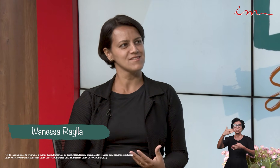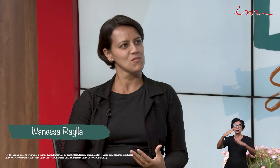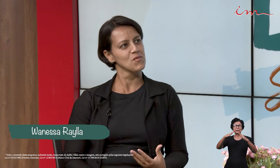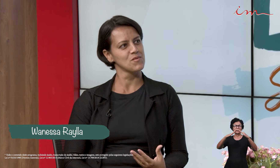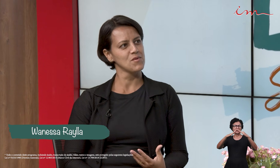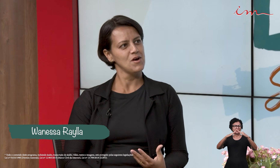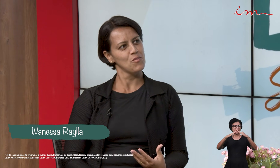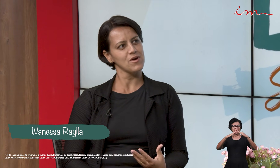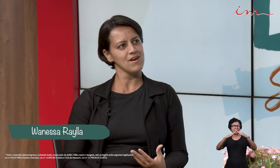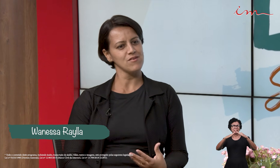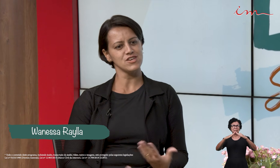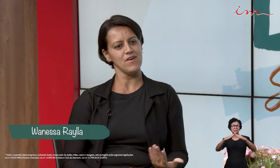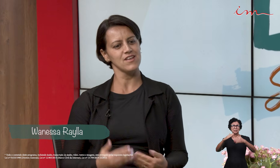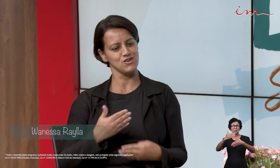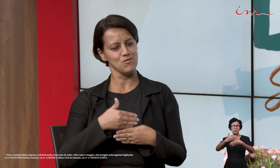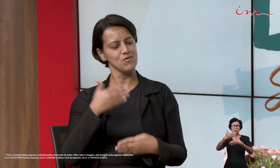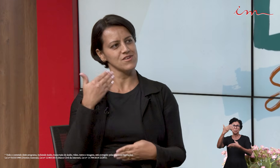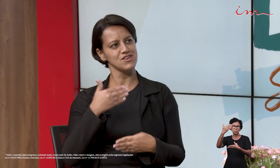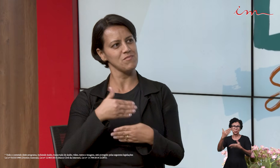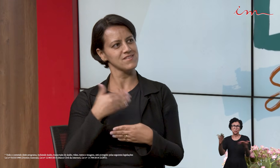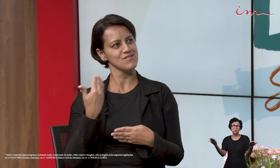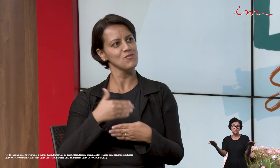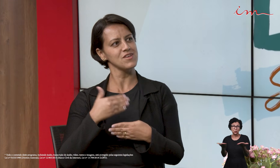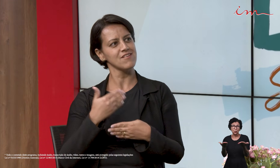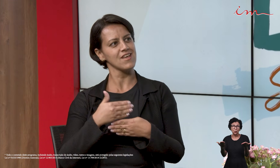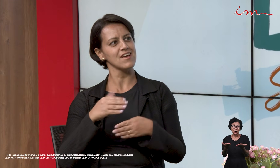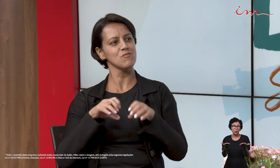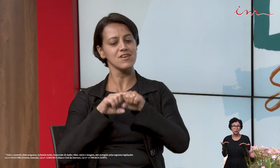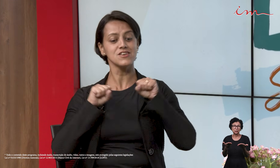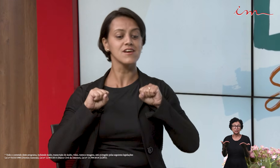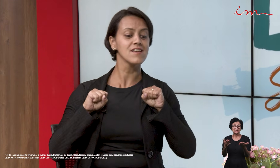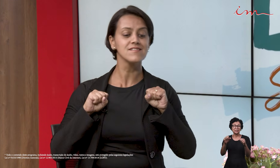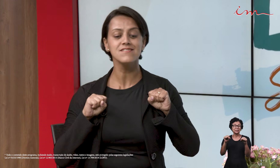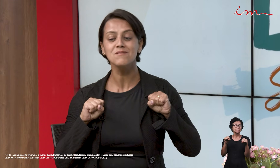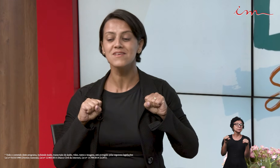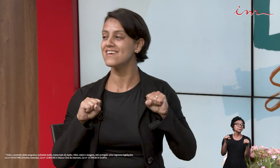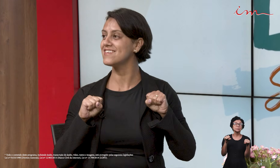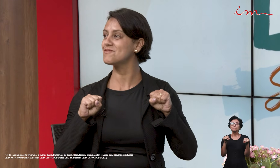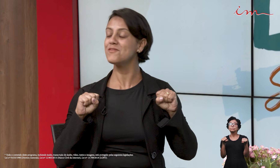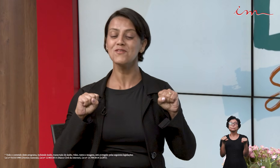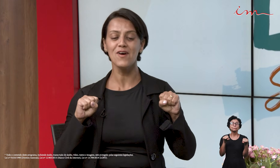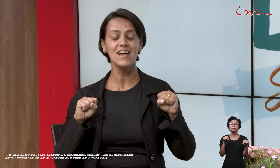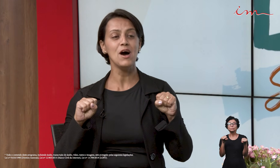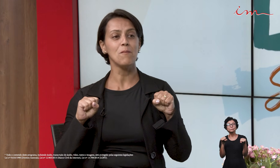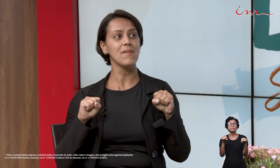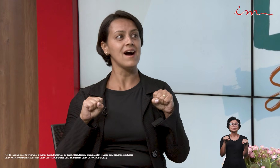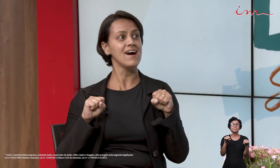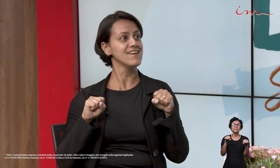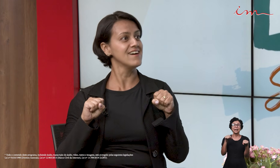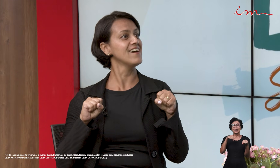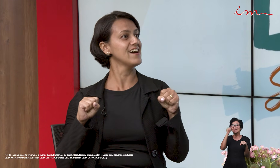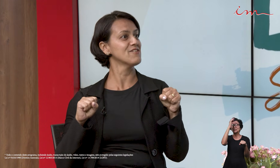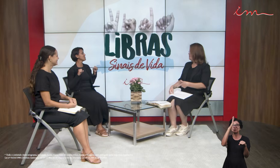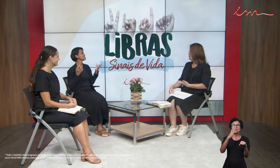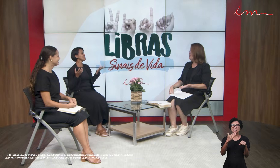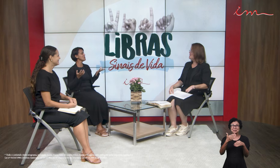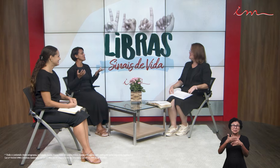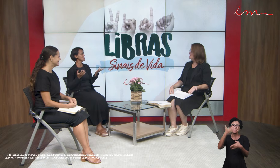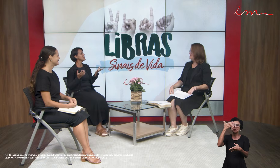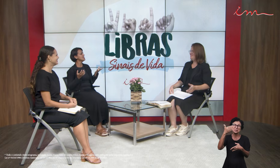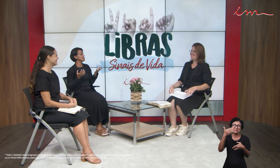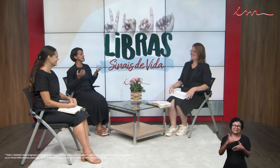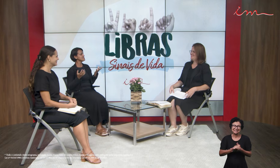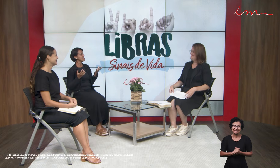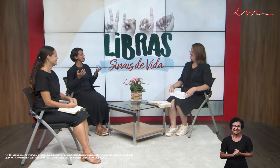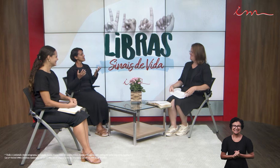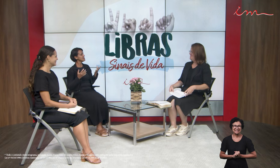cima desse muro, porque quando a gente fala de muro, a gente pensa no murinho, né? Aquele murinho que chega lá em cima, né? Do muro, olha. O nosso muro daqui o nosso do